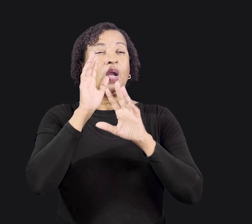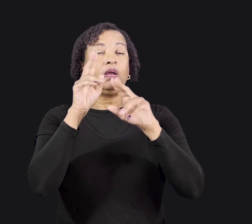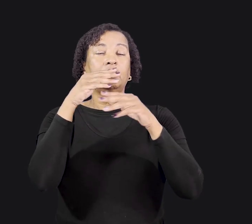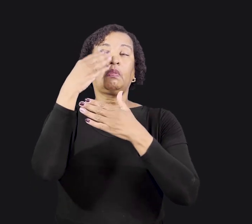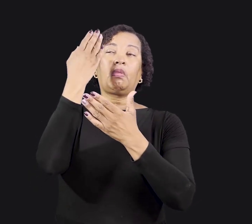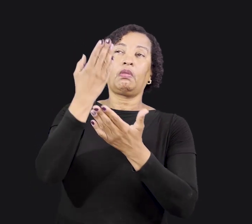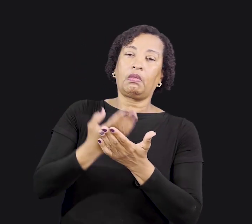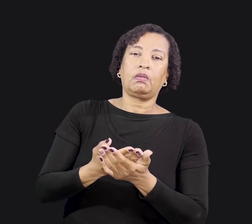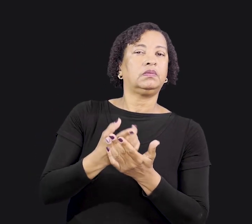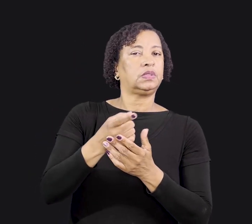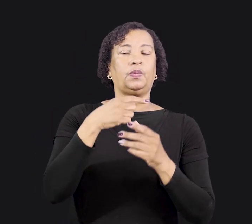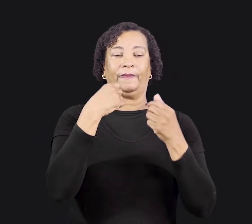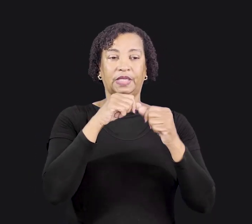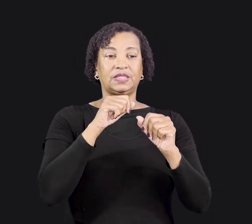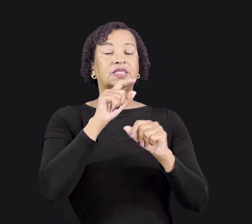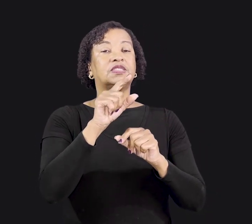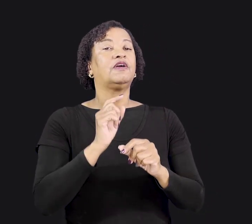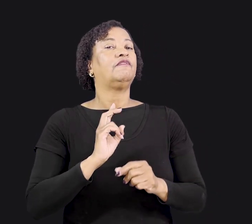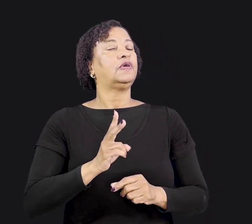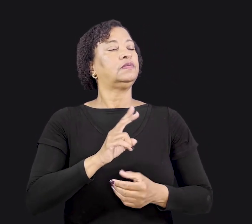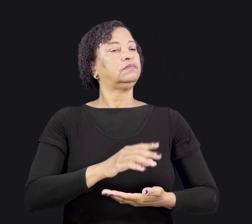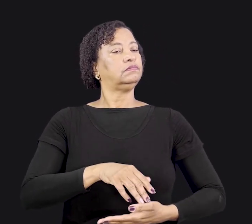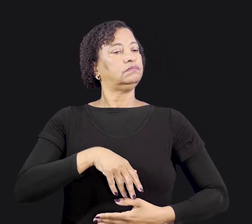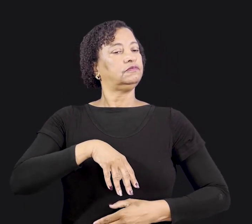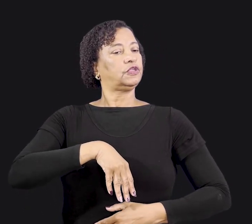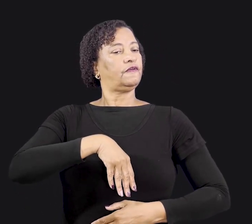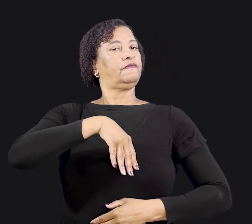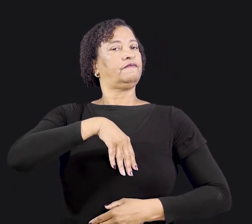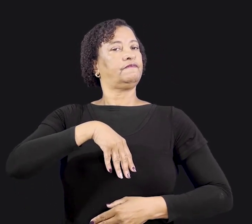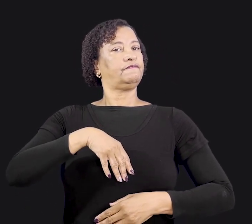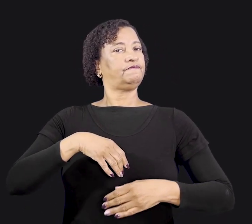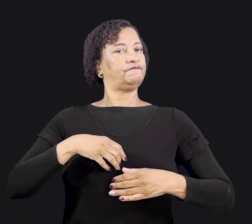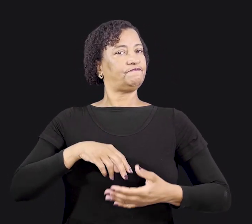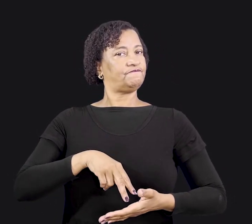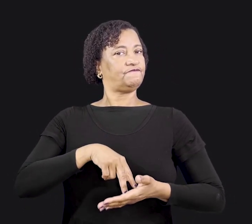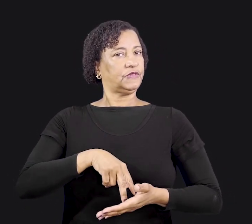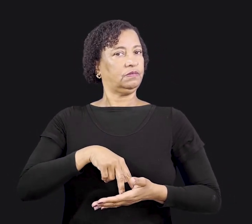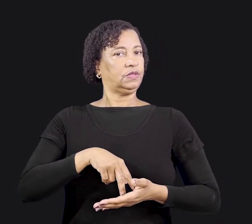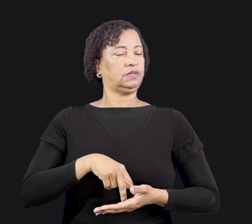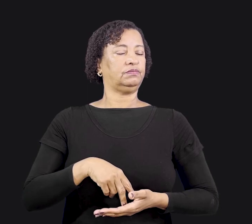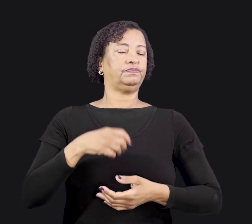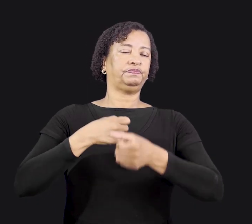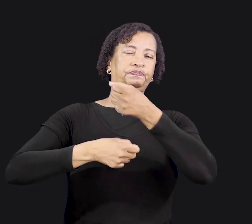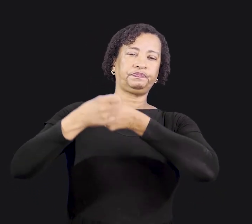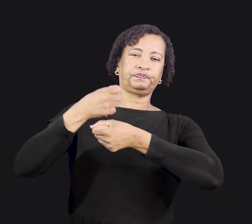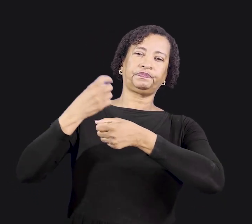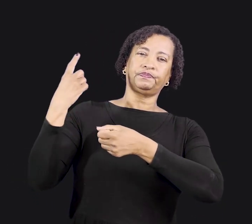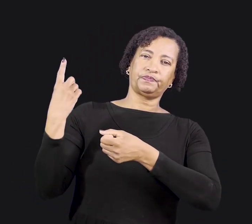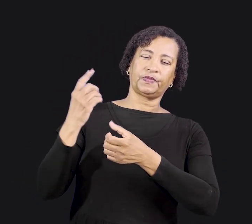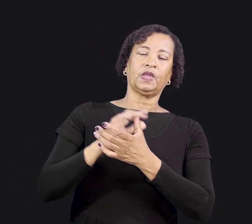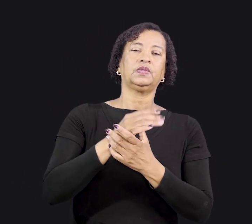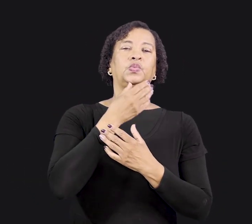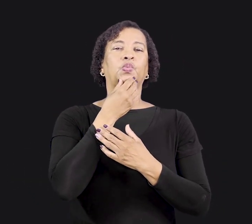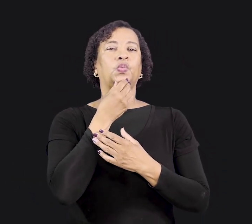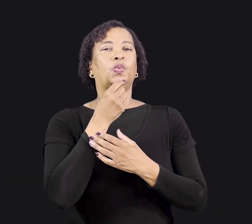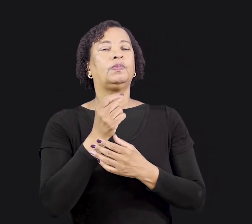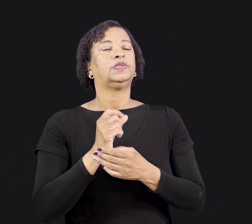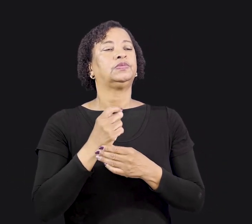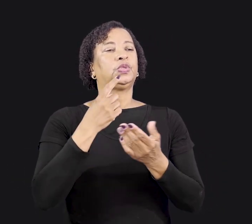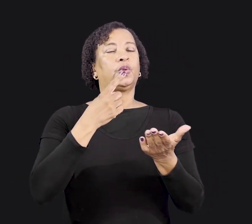eles deveriam manter uma aparência disposta. Anos atrás, um destacado líder evangélico desmarcou um